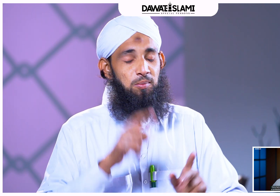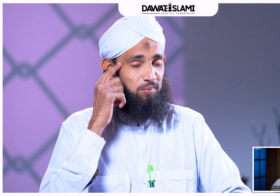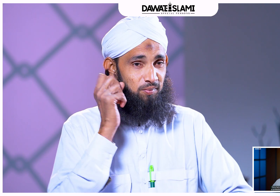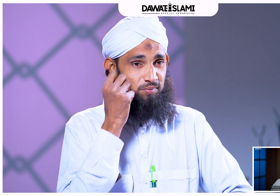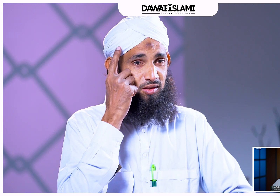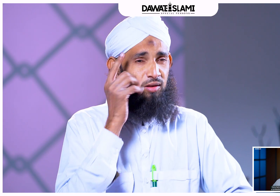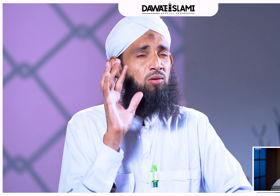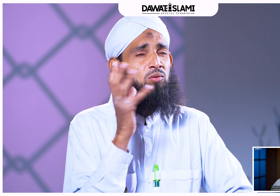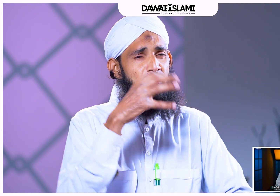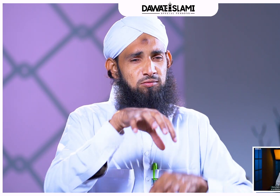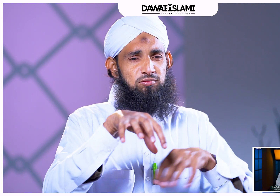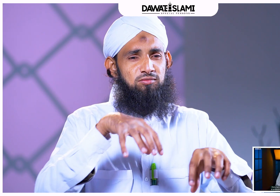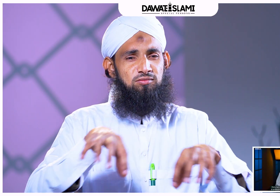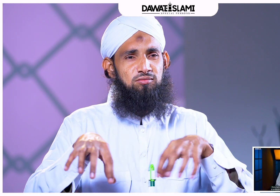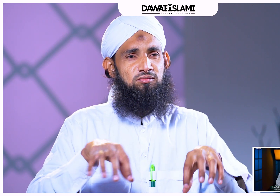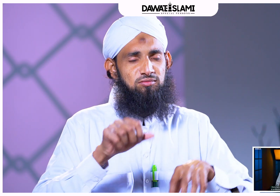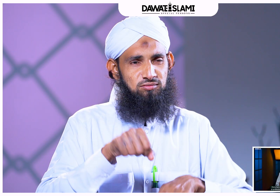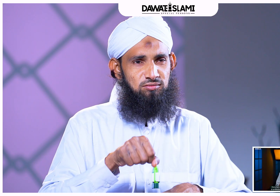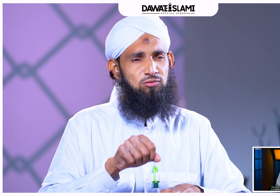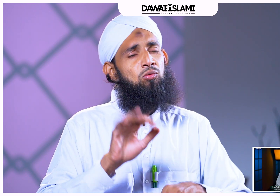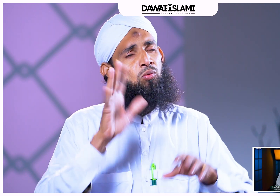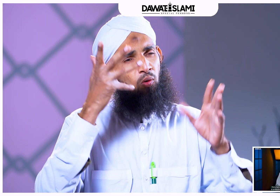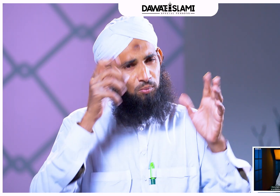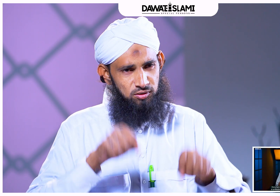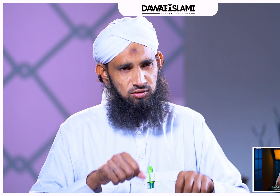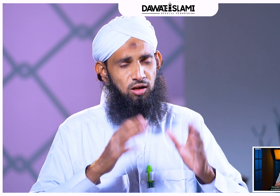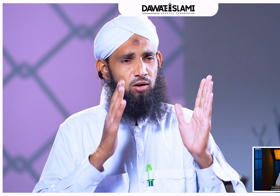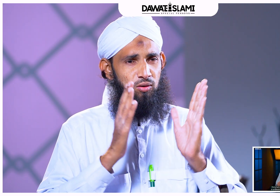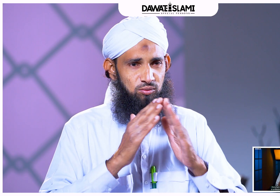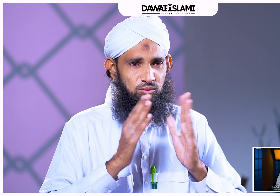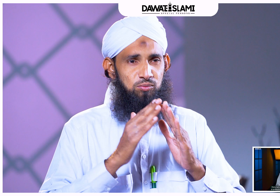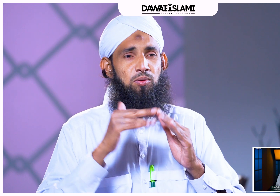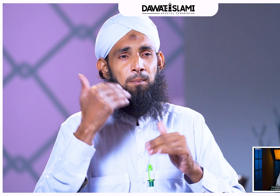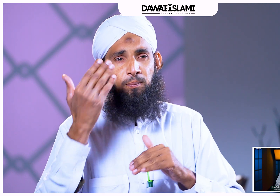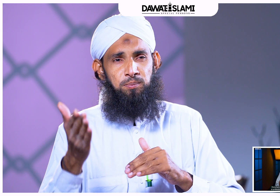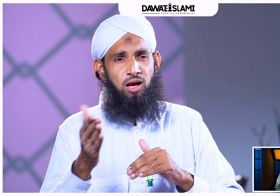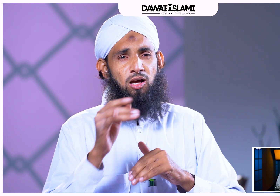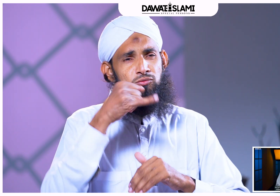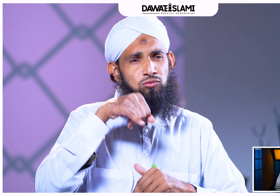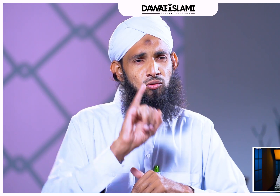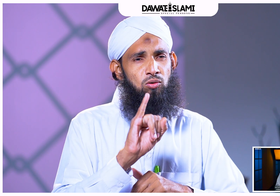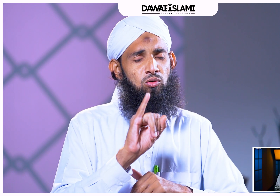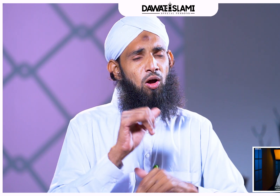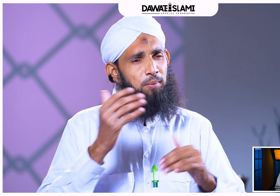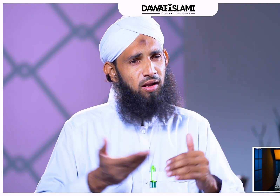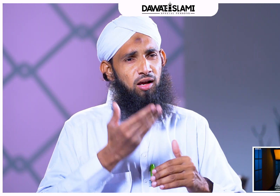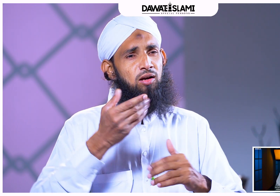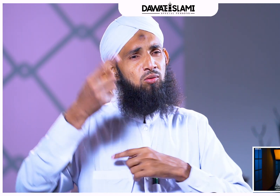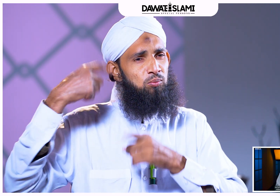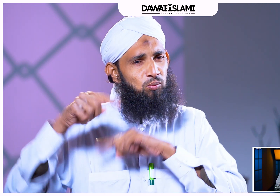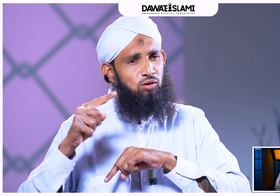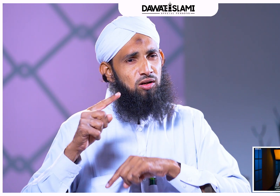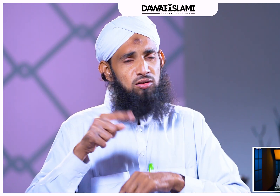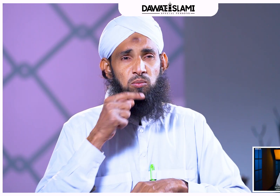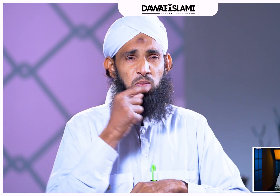میں رہے کہ کوئی بھی شعبہ ہو، کوئی بھی فیلڈ ہو، کوئی بھی پروفیشن ہو، گھر میں ہو یا باہر ہو، کوئی جونیئر ہو یا سینئر ہو، کسی